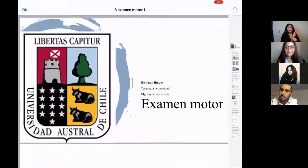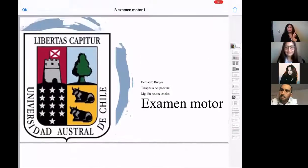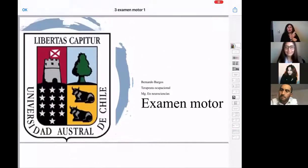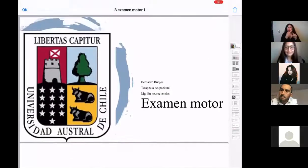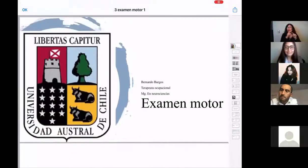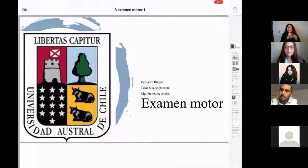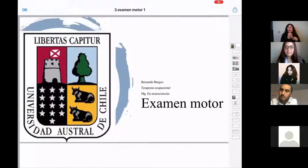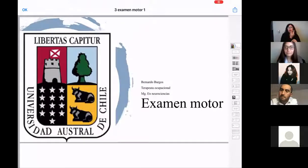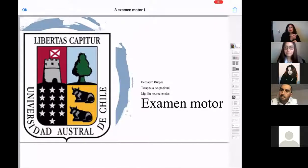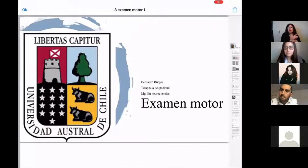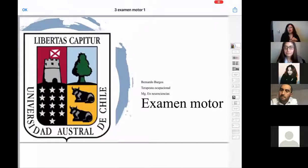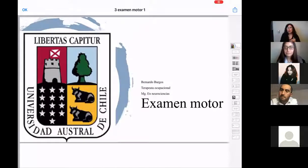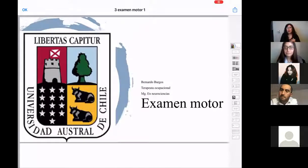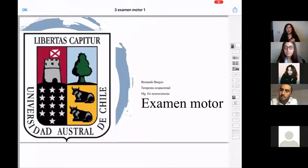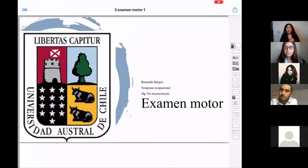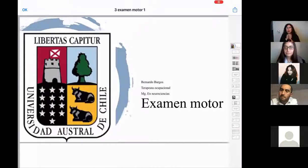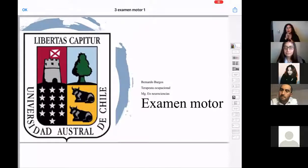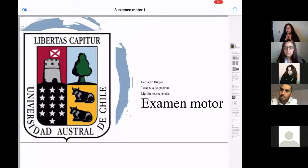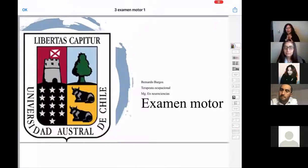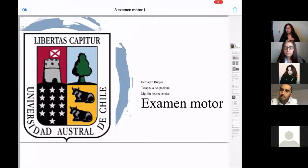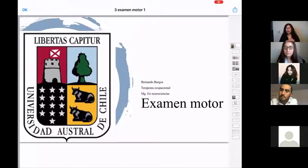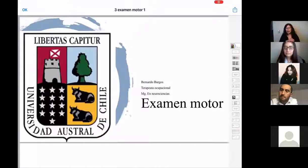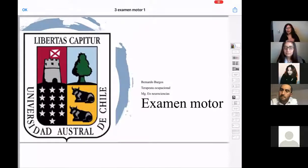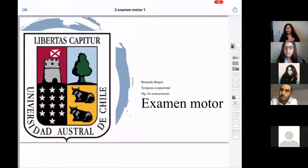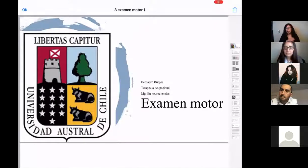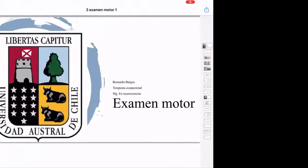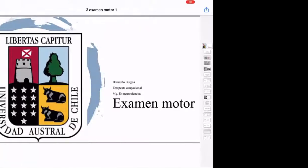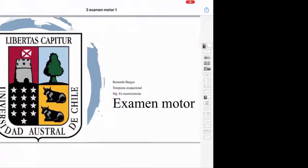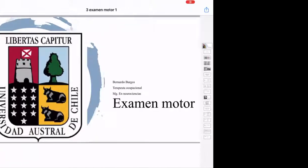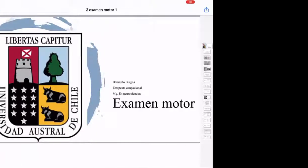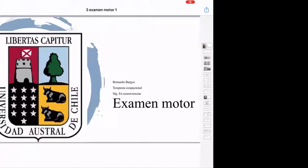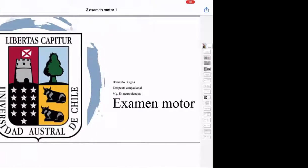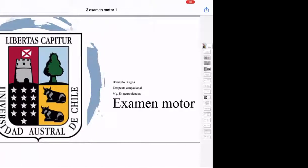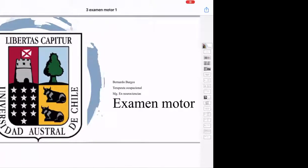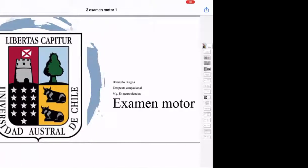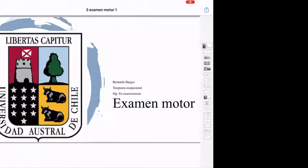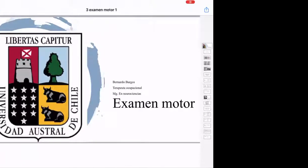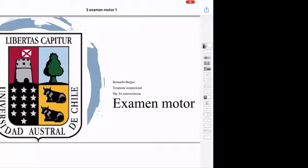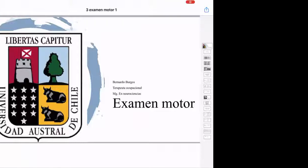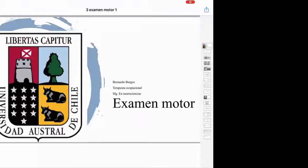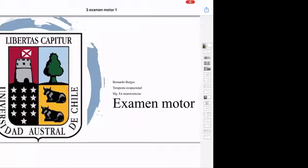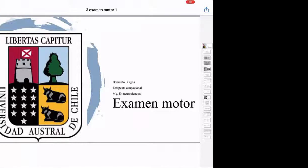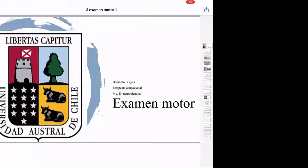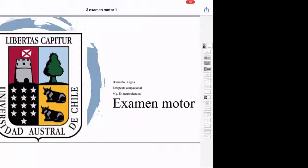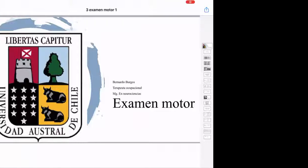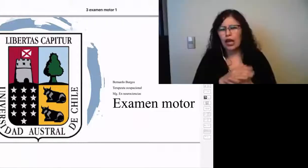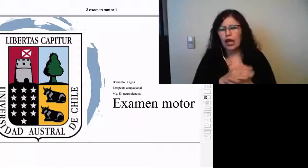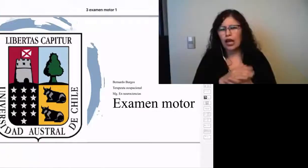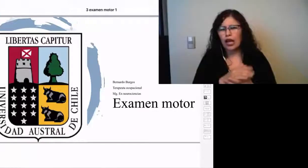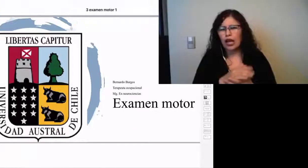consulta. No sé ¿Sí? si le acomoda dejar un co-host para ¿Un qué? aceptar